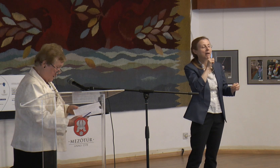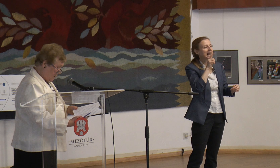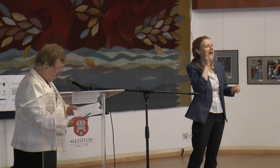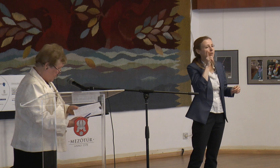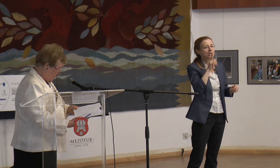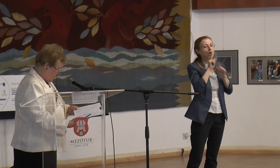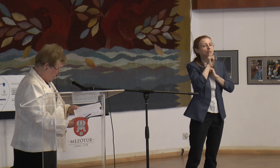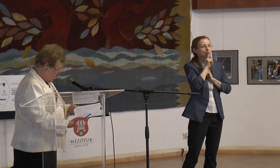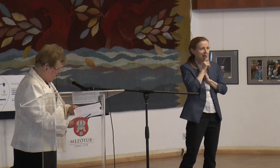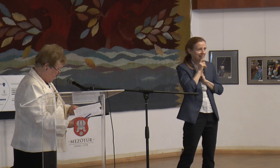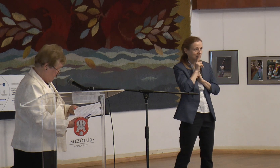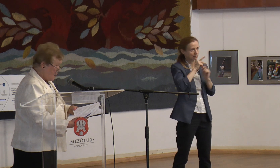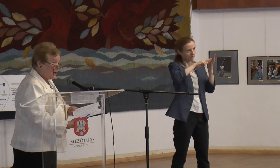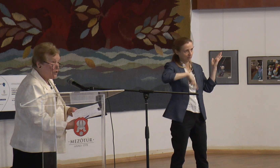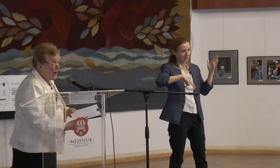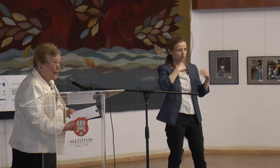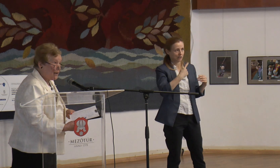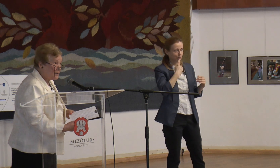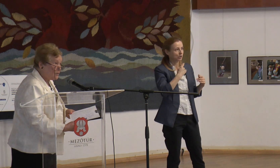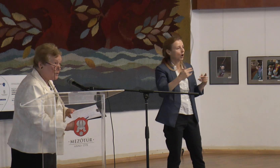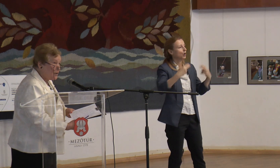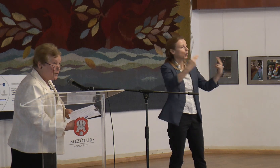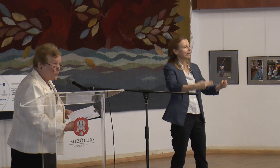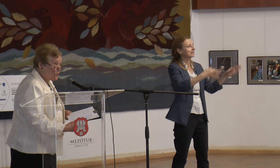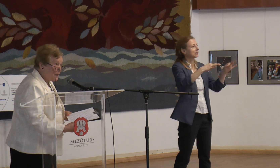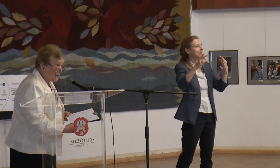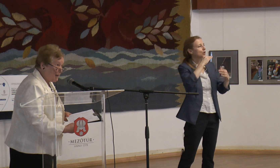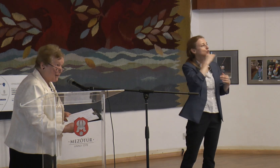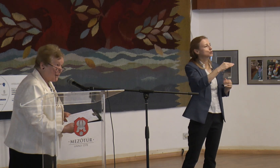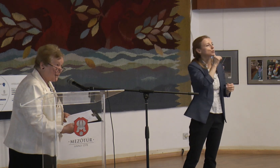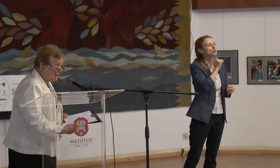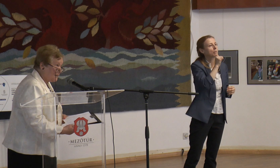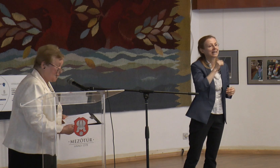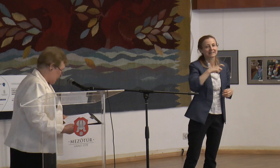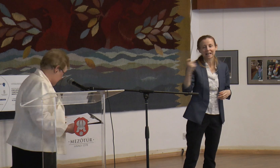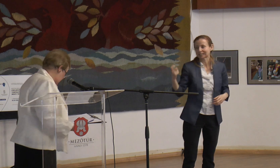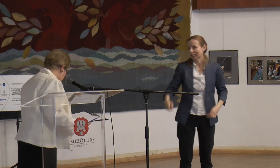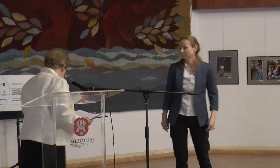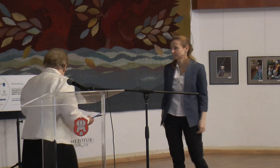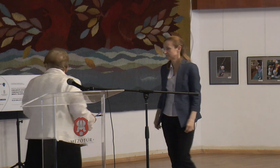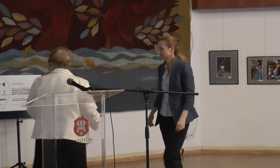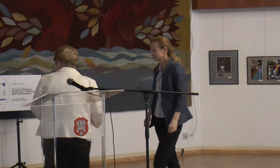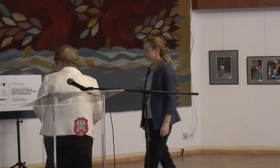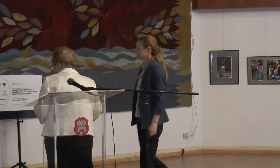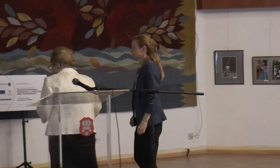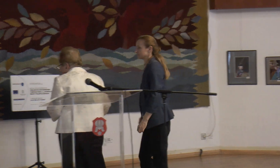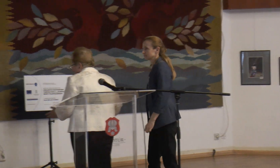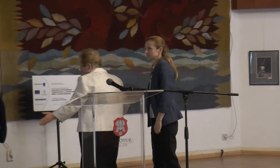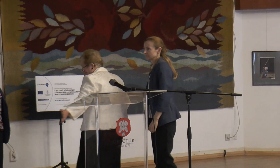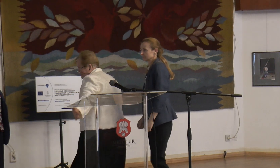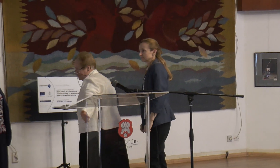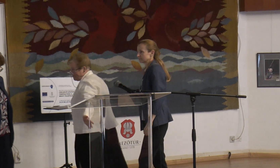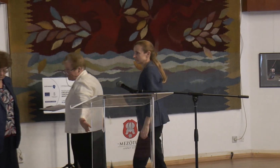című verset fogja előadni, és felkészül Szűcs Péternél.